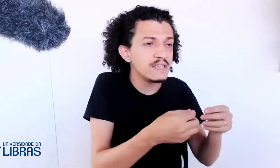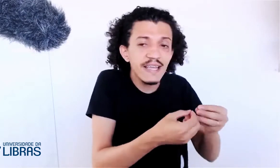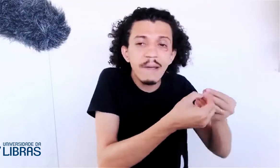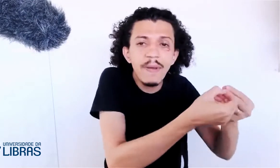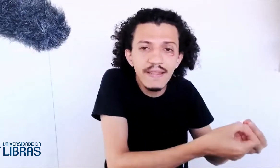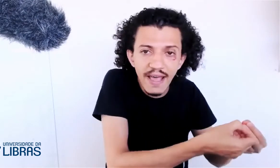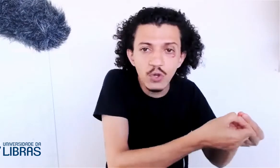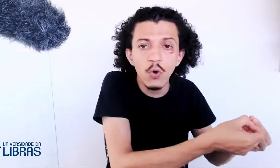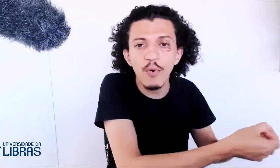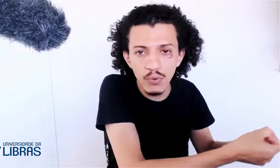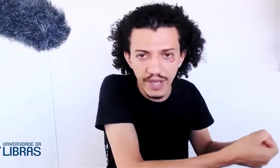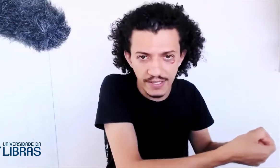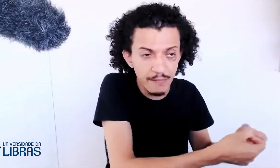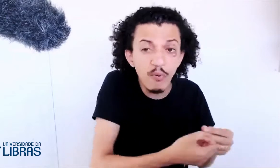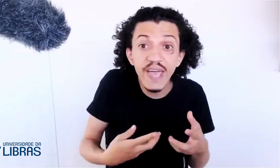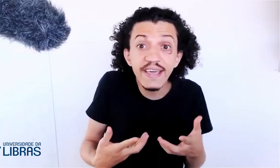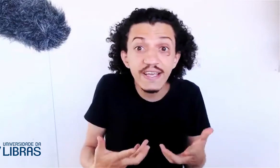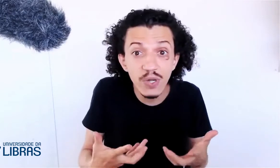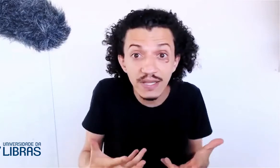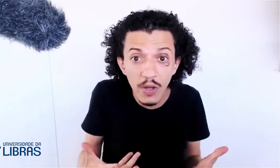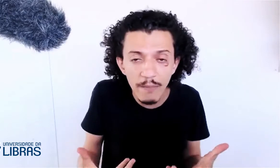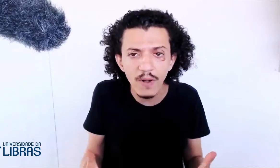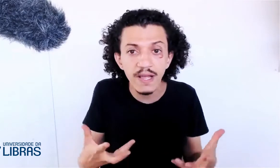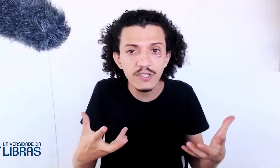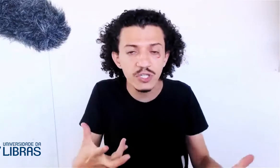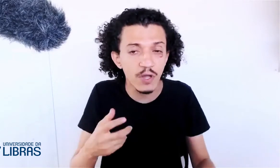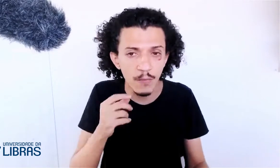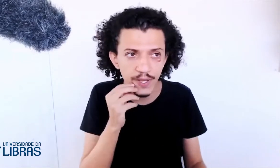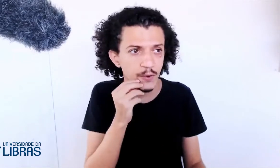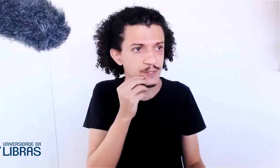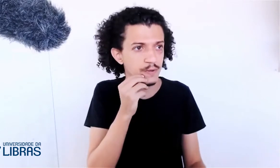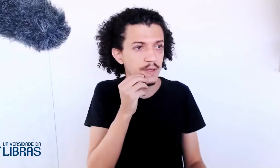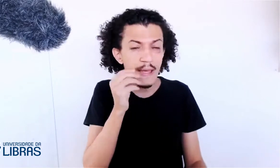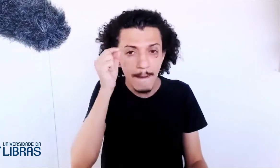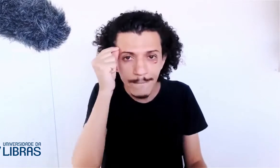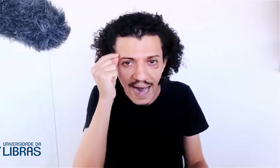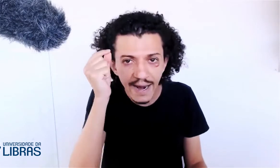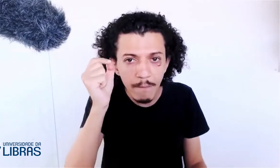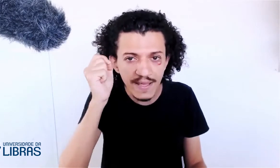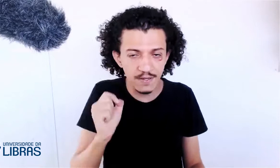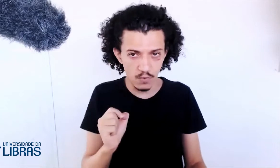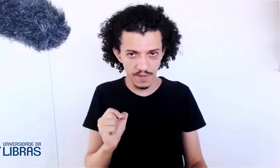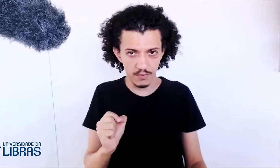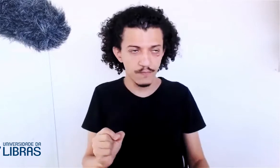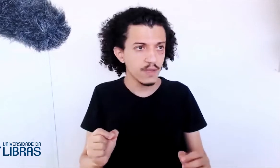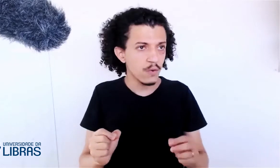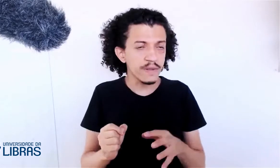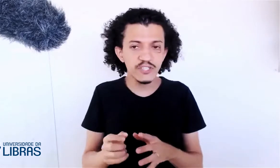sem depender do português. E por que que isso é tão importante e tão poderoso? Para e pensa comigo. Quando a